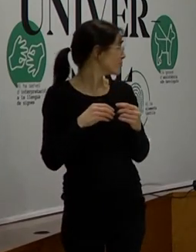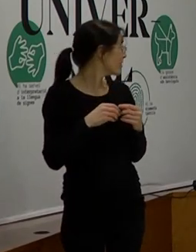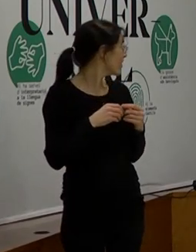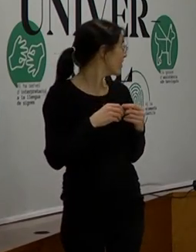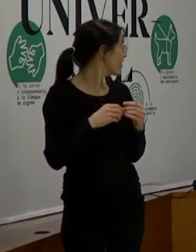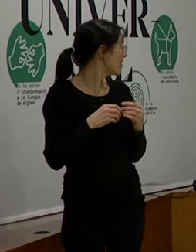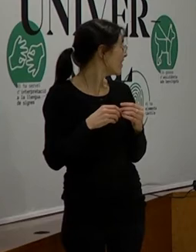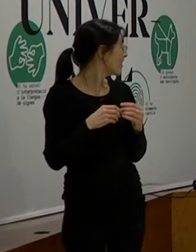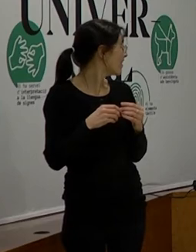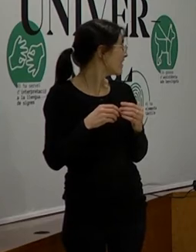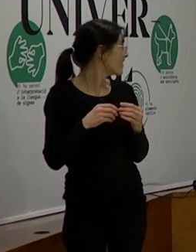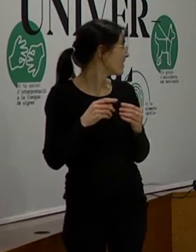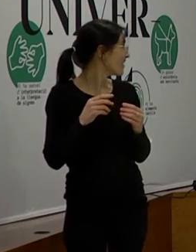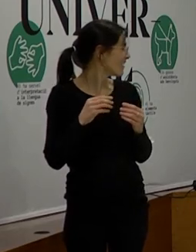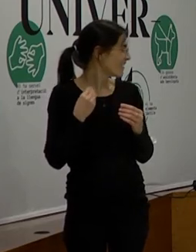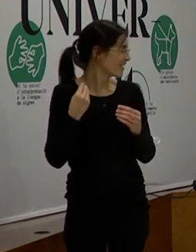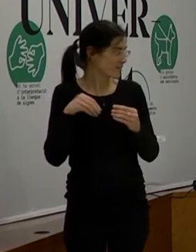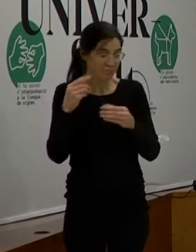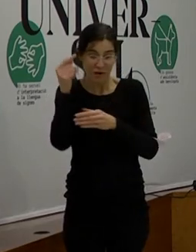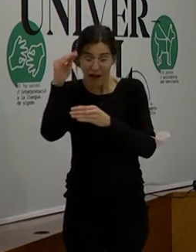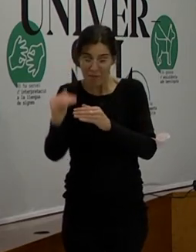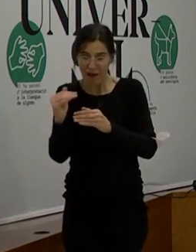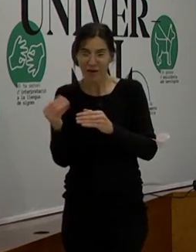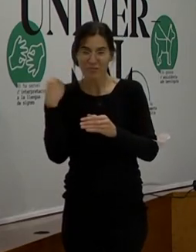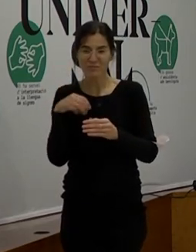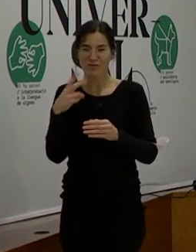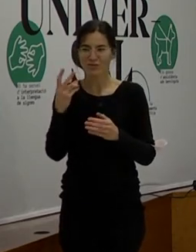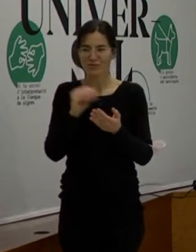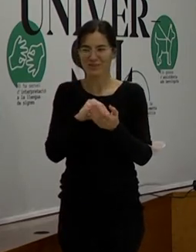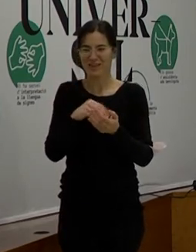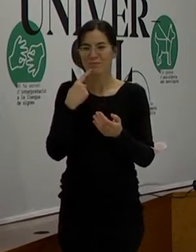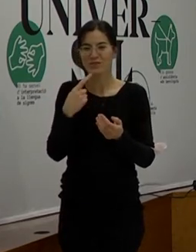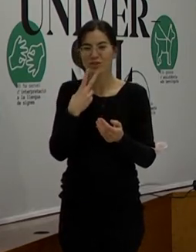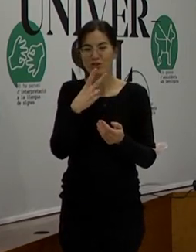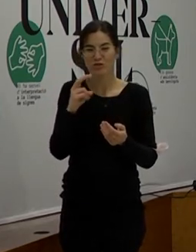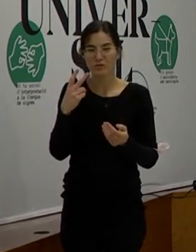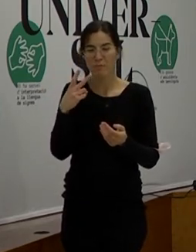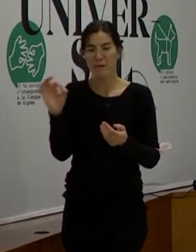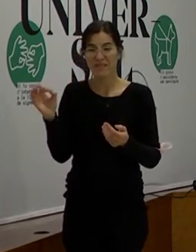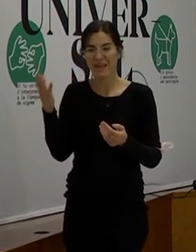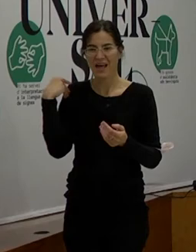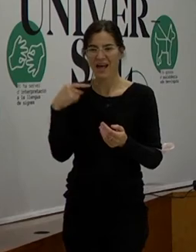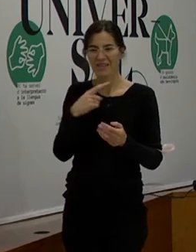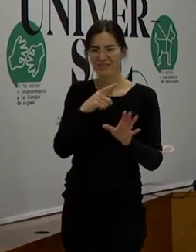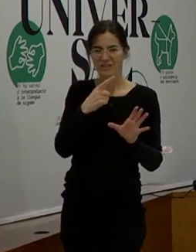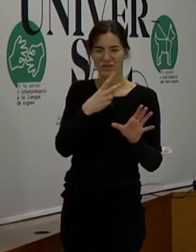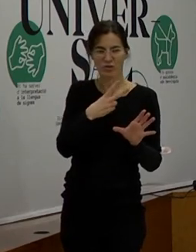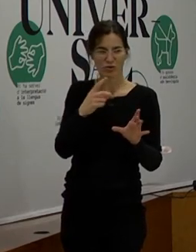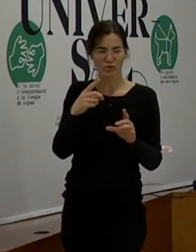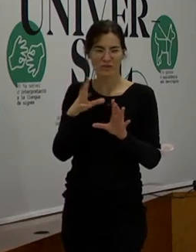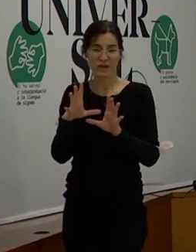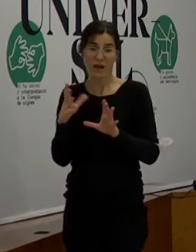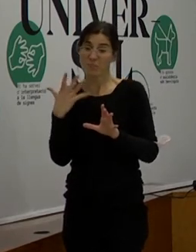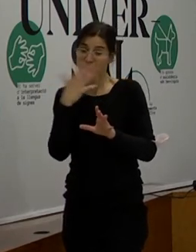dicho contradirección, Porque está bajito. O sea, hemos dicho 220. Antes era 210. Ajuste razonable. O no